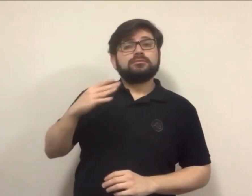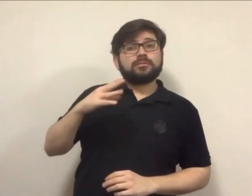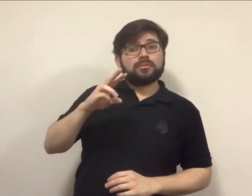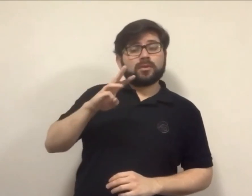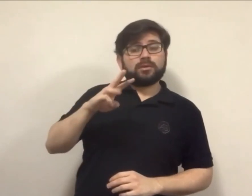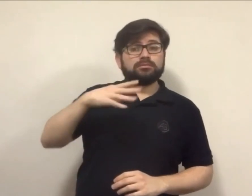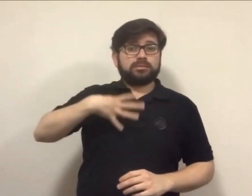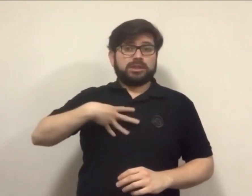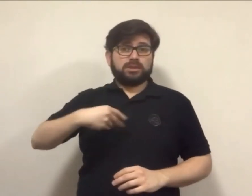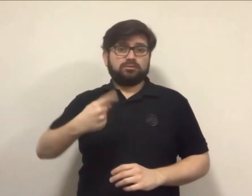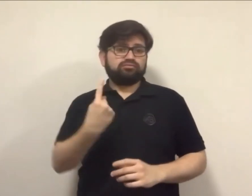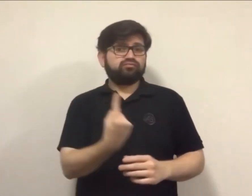Otro ejemplo,